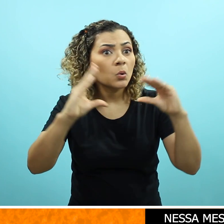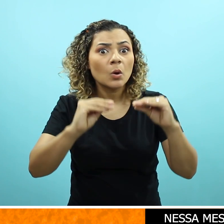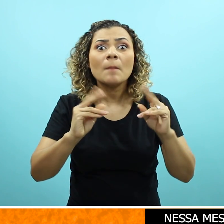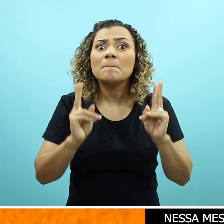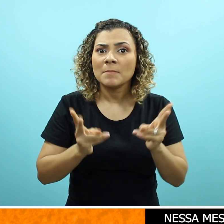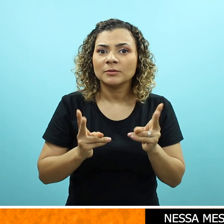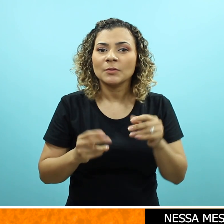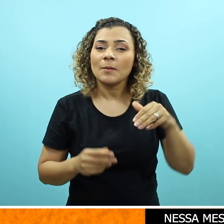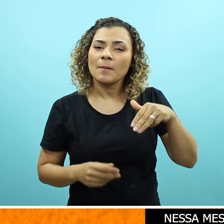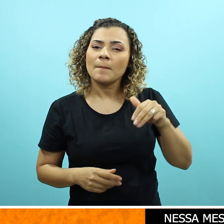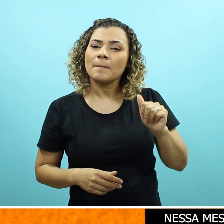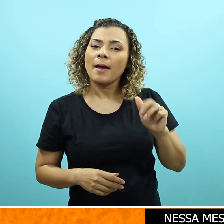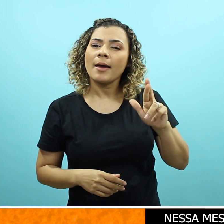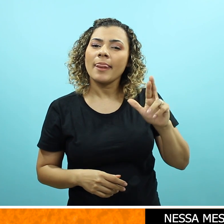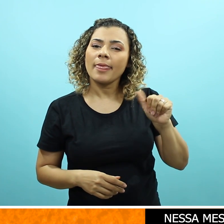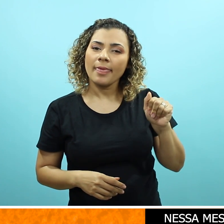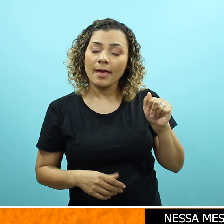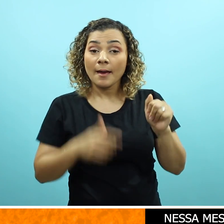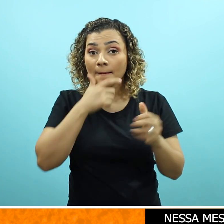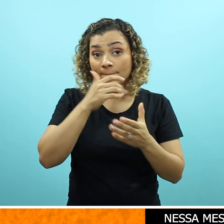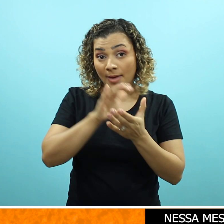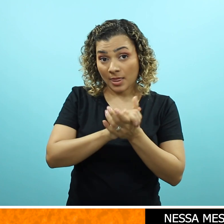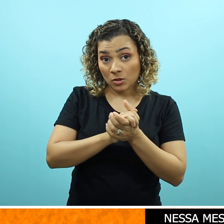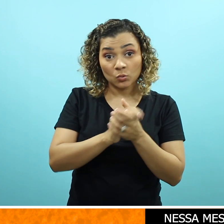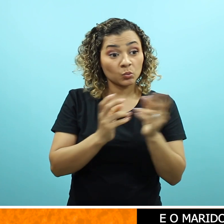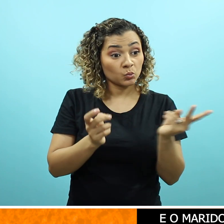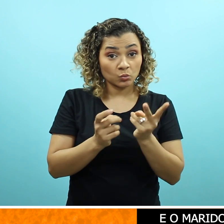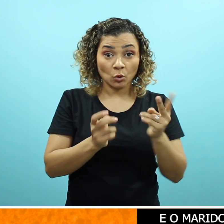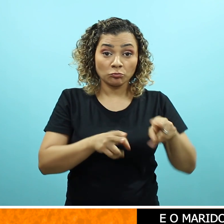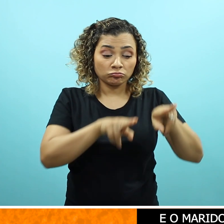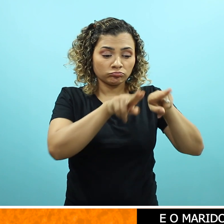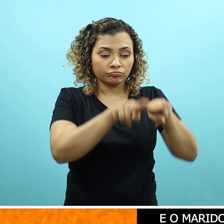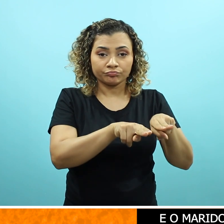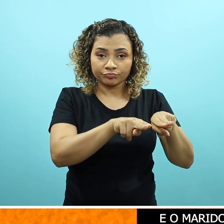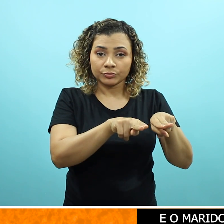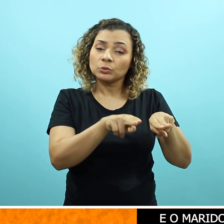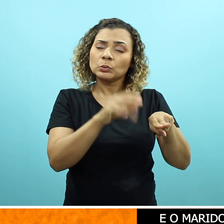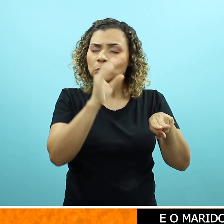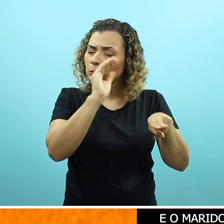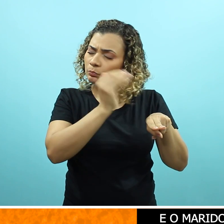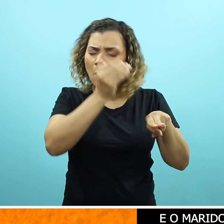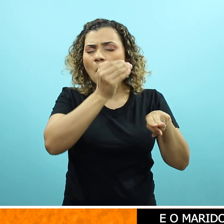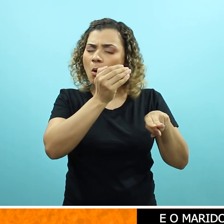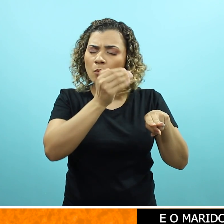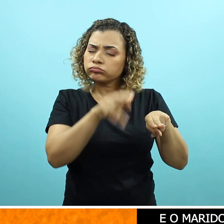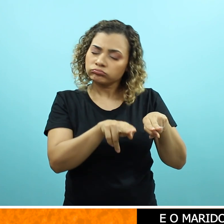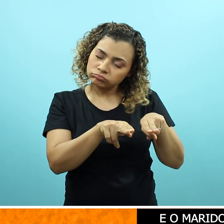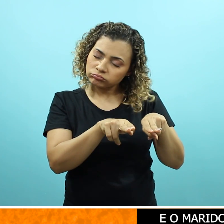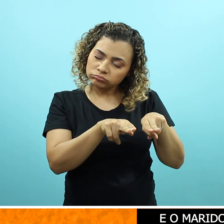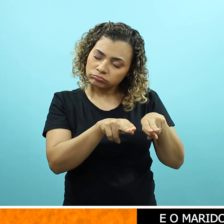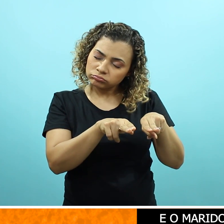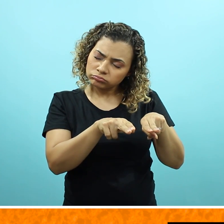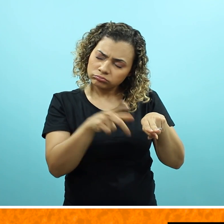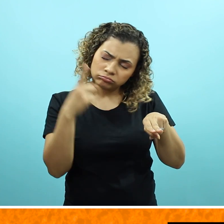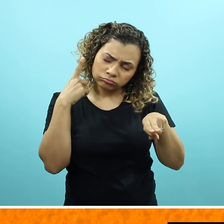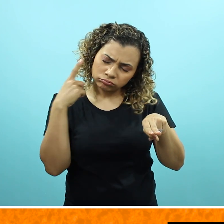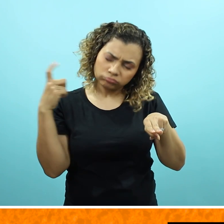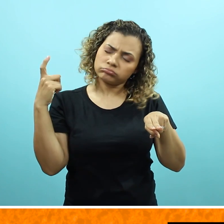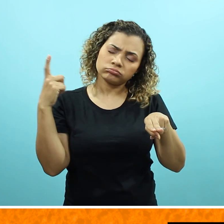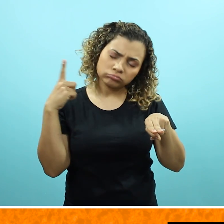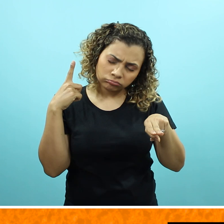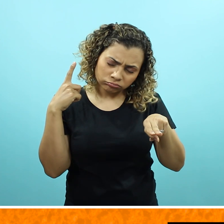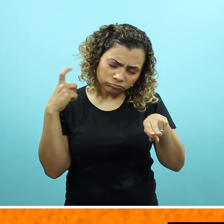Nessa mesma noite, enquanto Maria Angula e o marido dormiam, escutaram-se uns gemidos